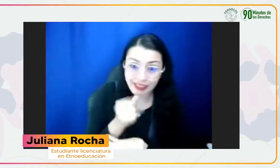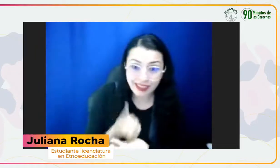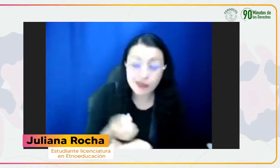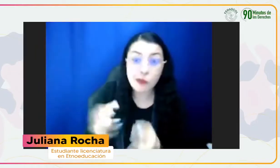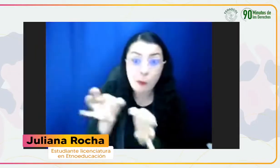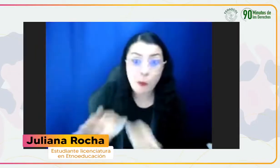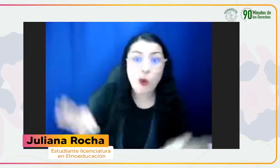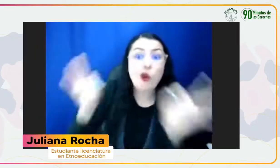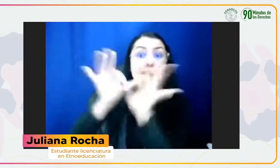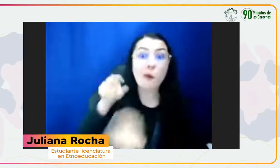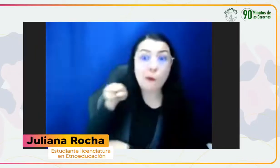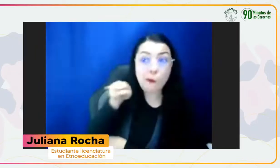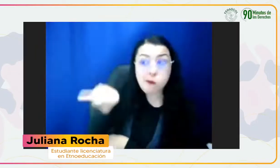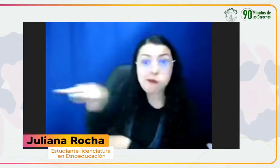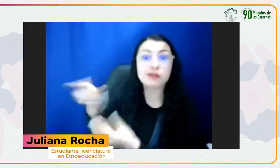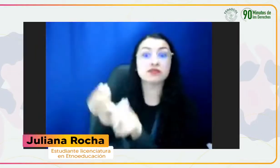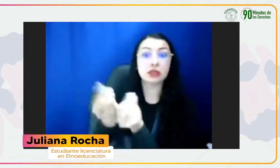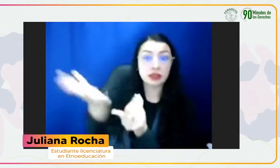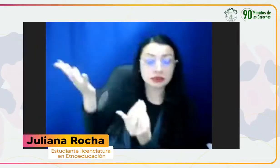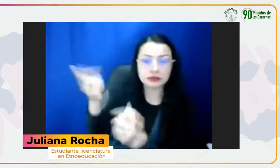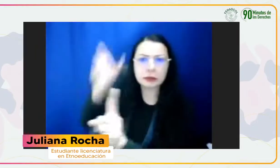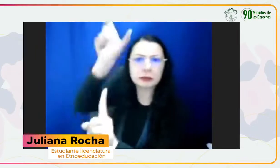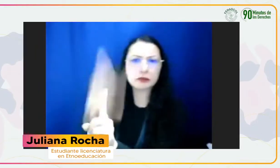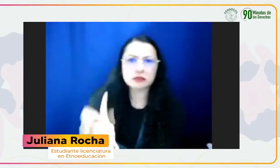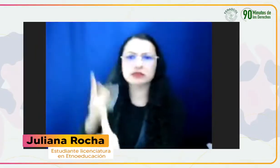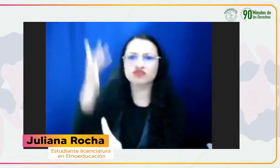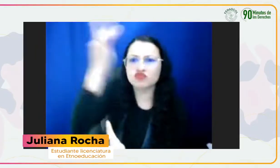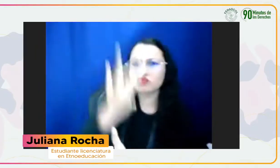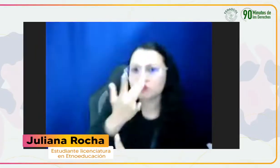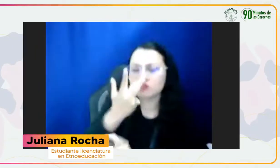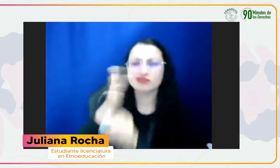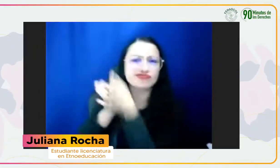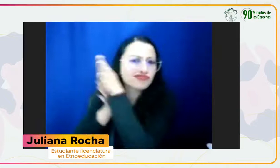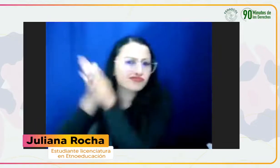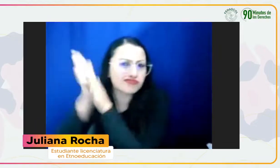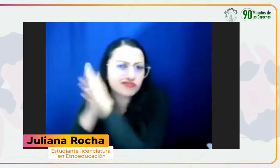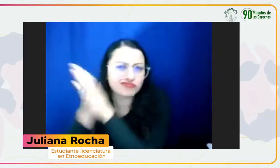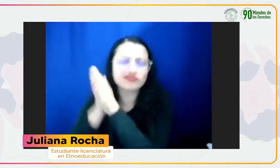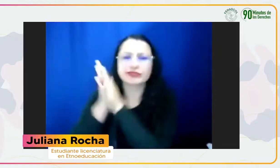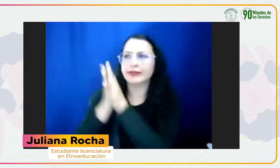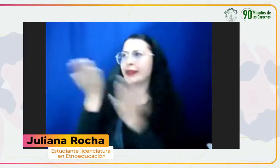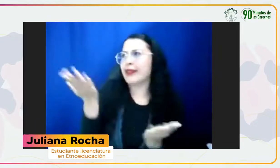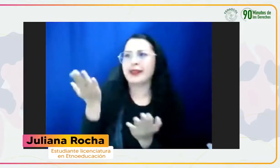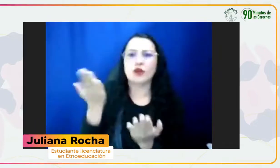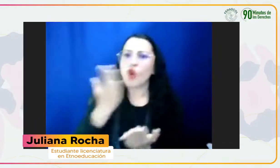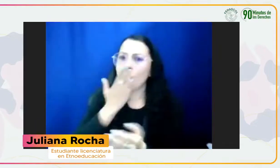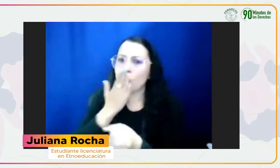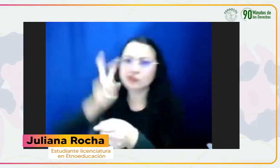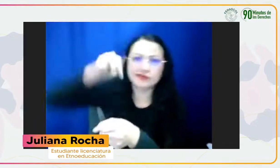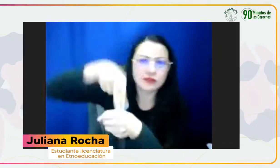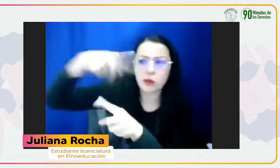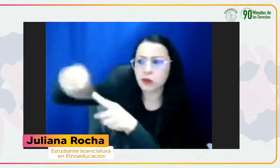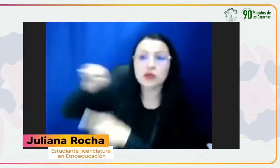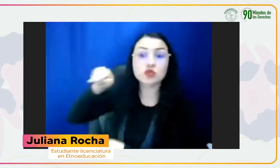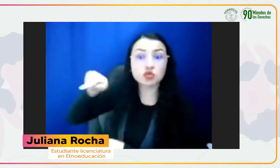está su participación? No está tampoco. En educación vemos eso, los diferentes grupos